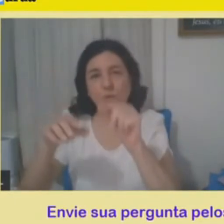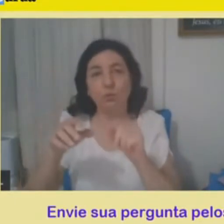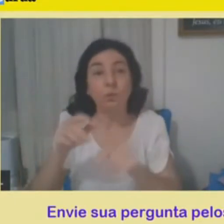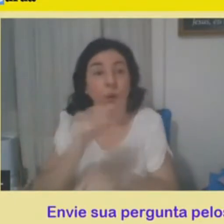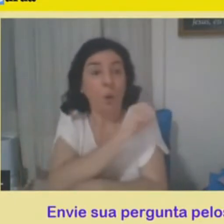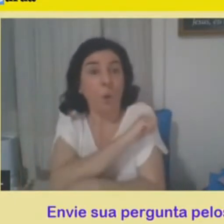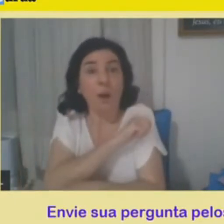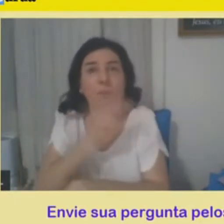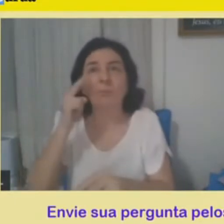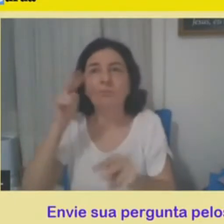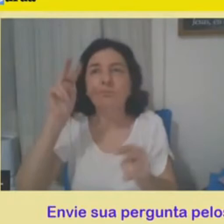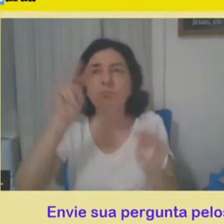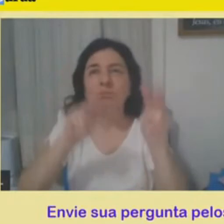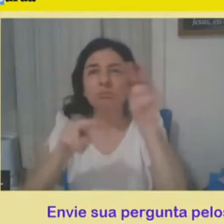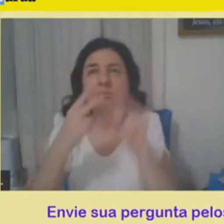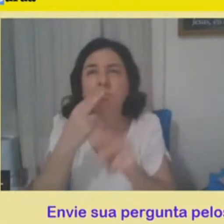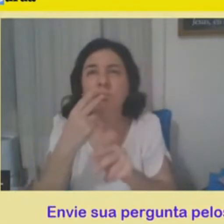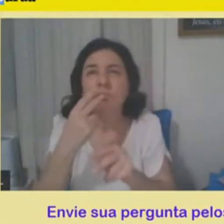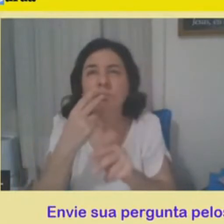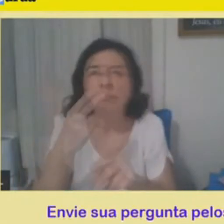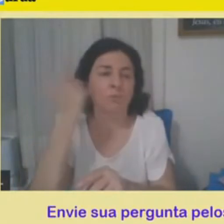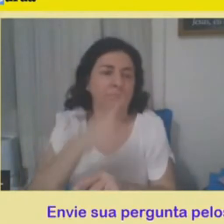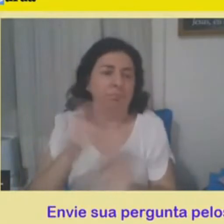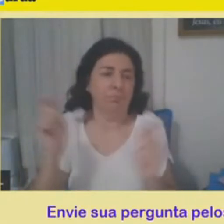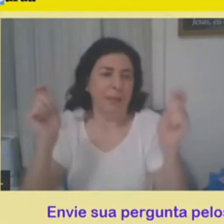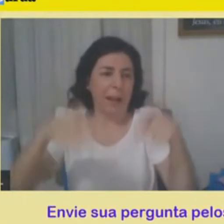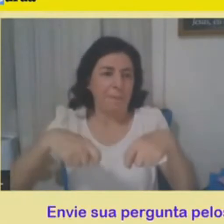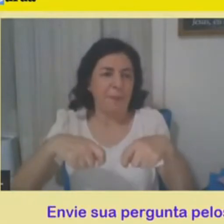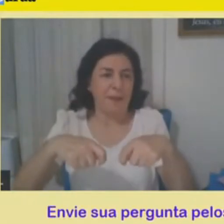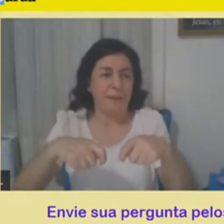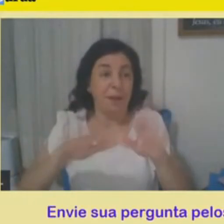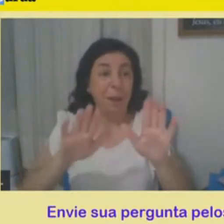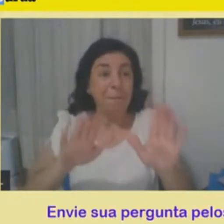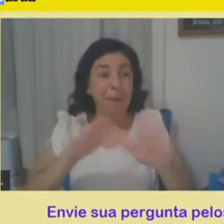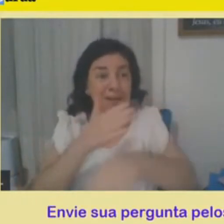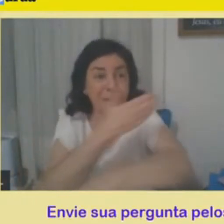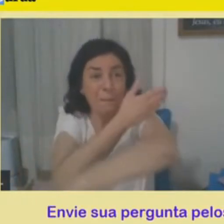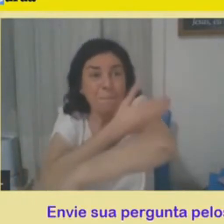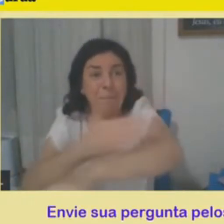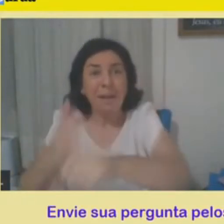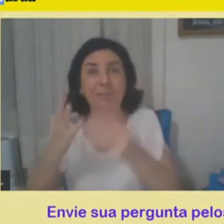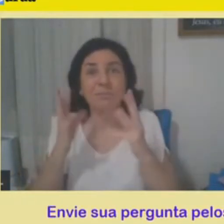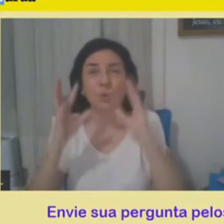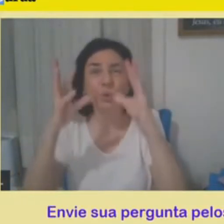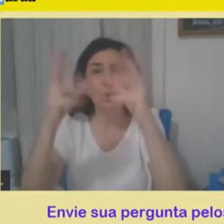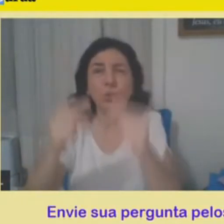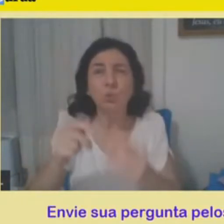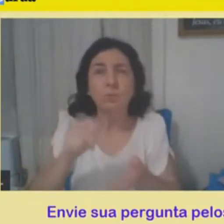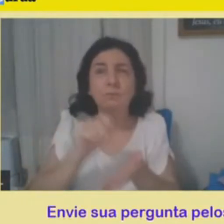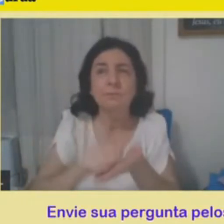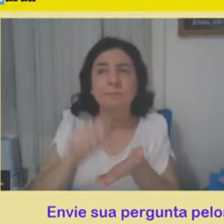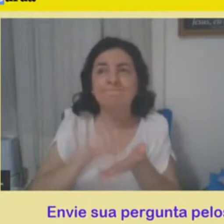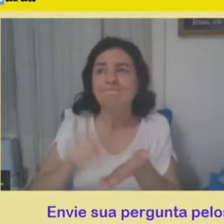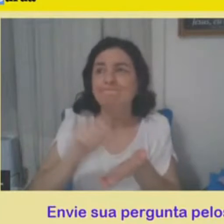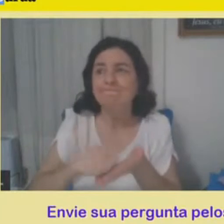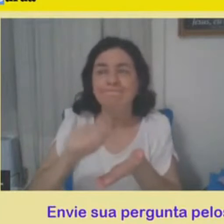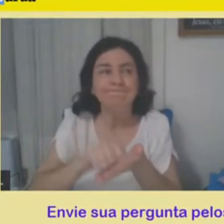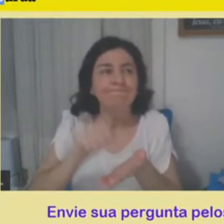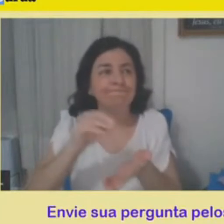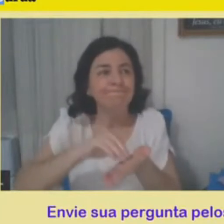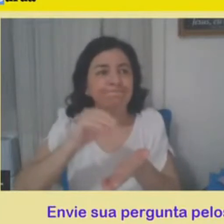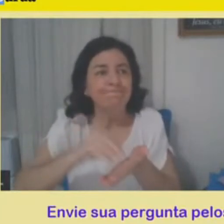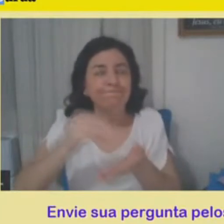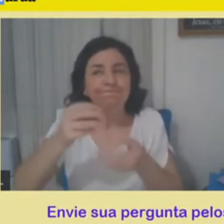de matemática, 1 mais 2, utilizar azul. Porque se ficar